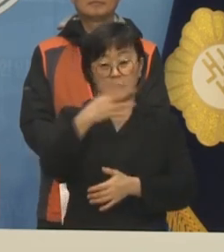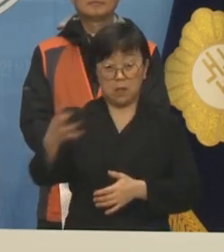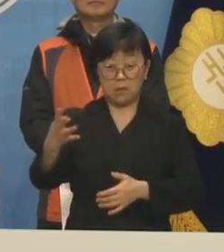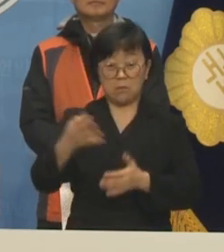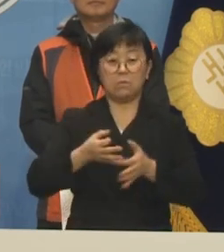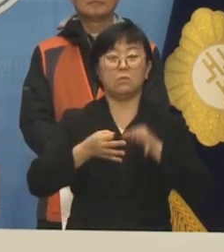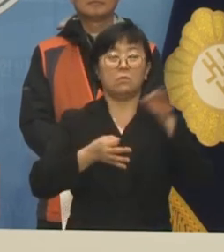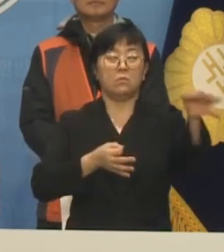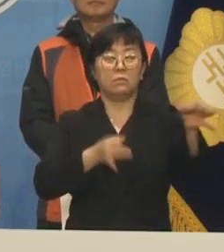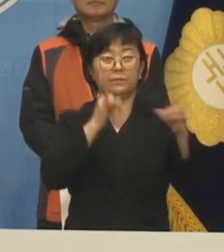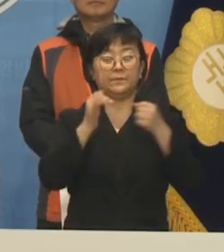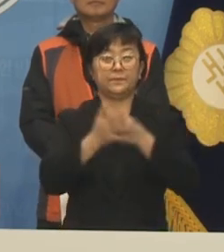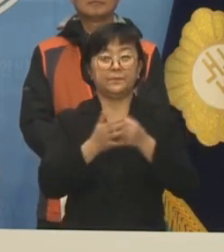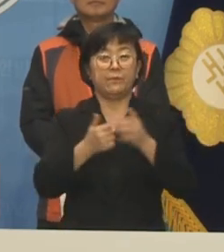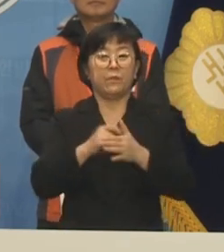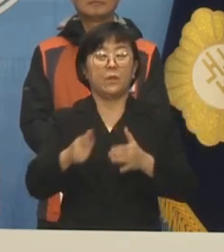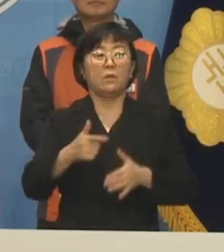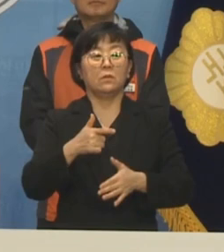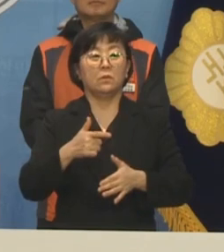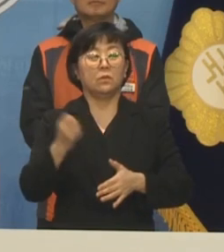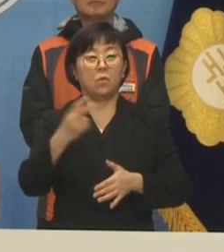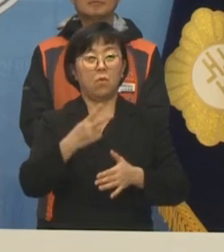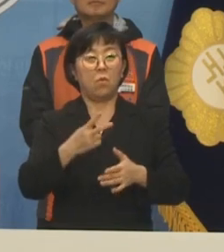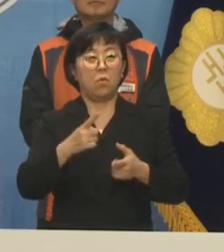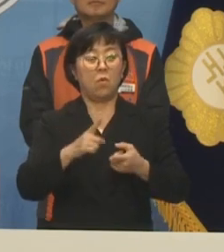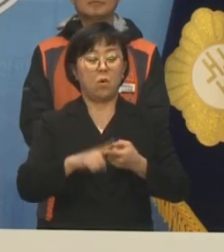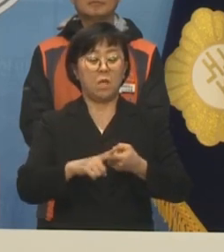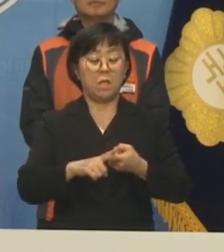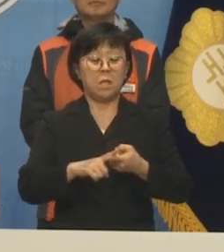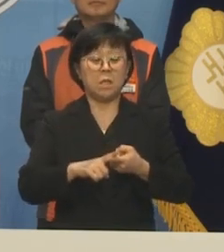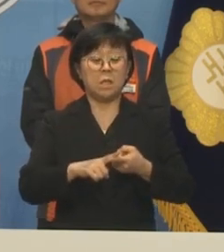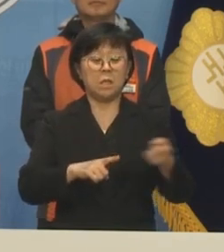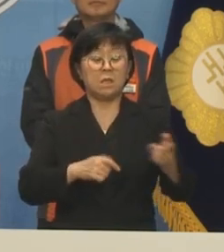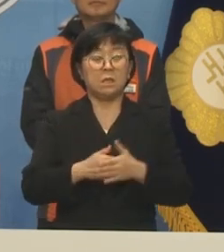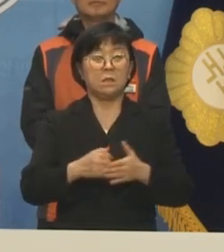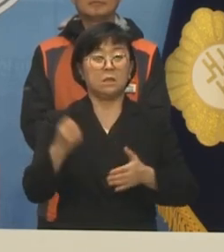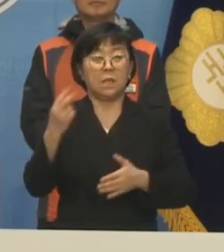적용하고 이동 모자라 임금 패크제도 시행하고 있다.